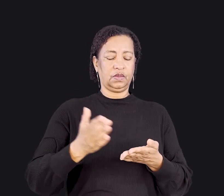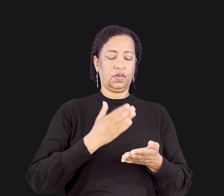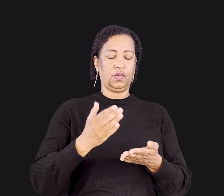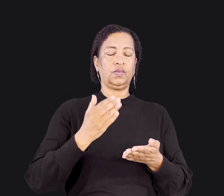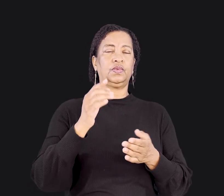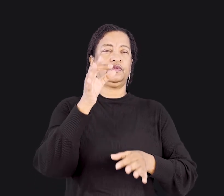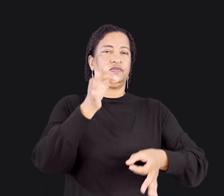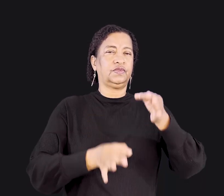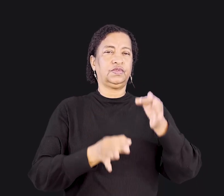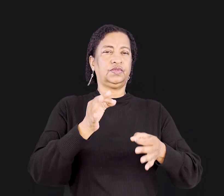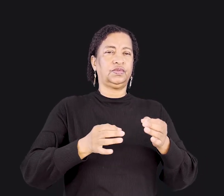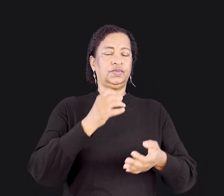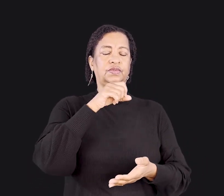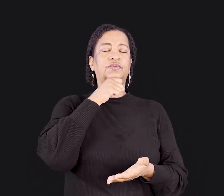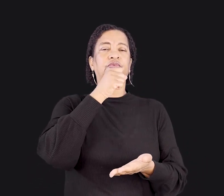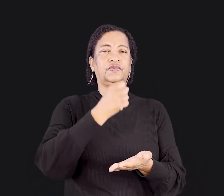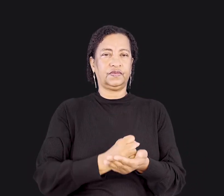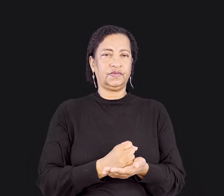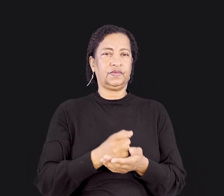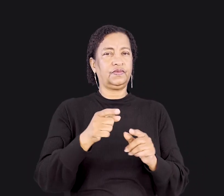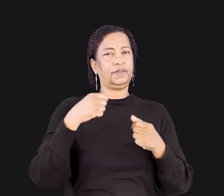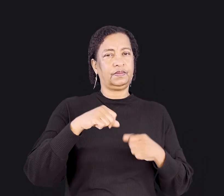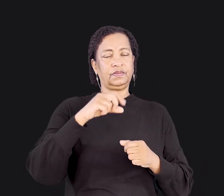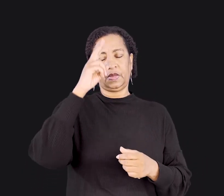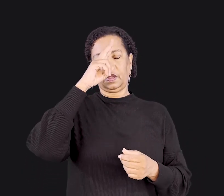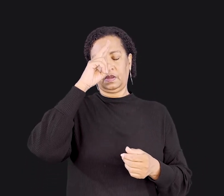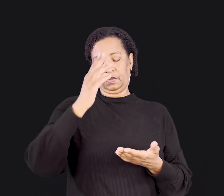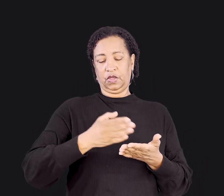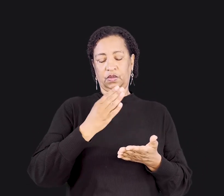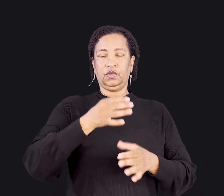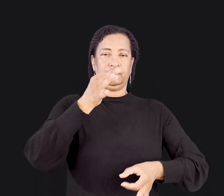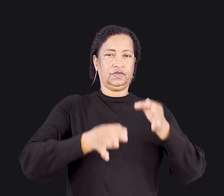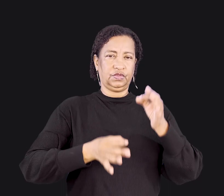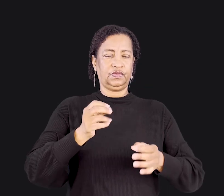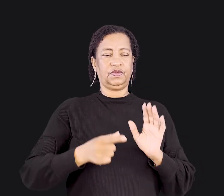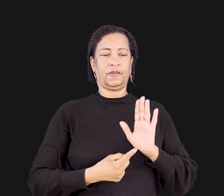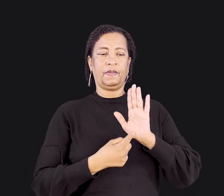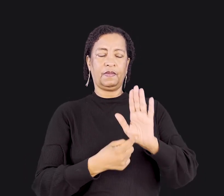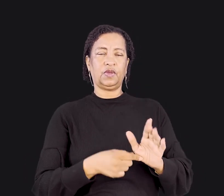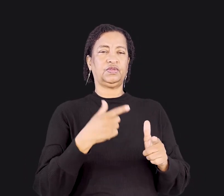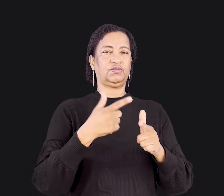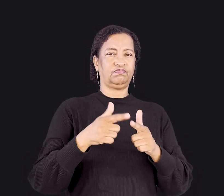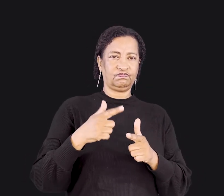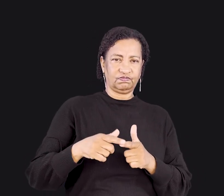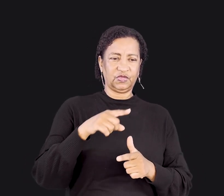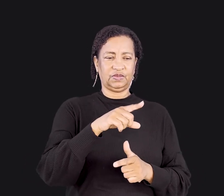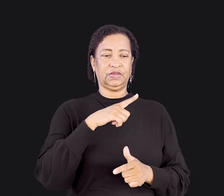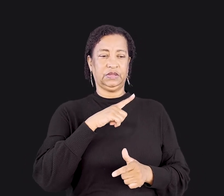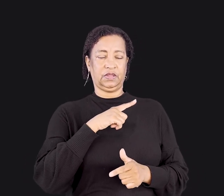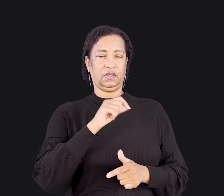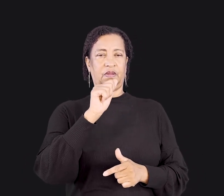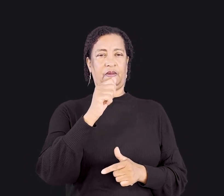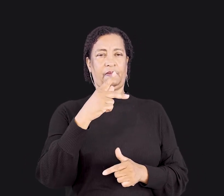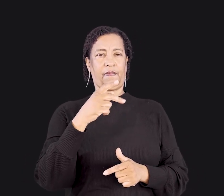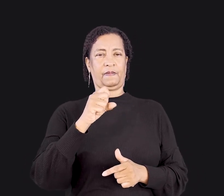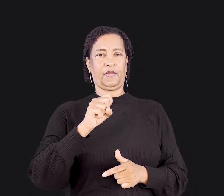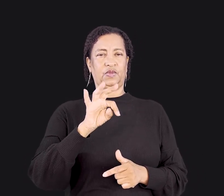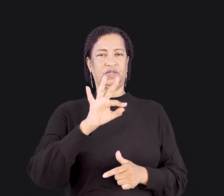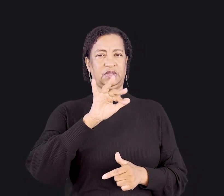no Velho Testamento. Você deve se lembrar que o livro de Juízes mostra que as consequências da apostasia são terríveis. E ainda